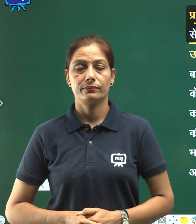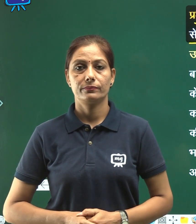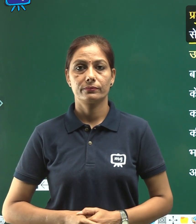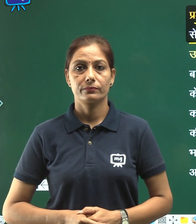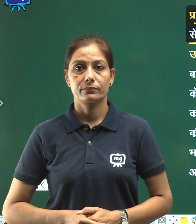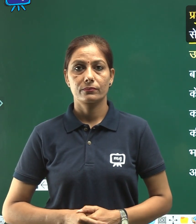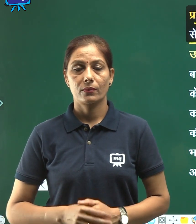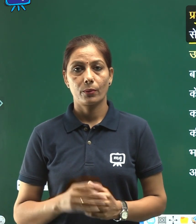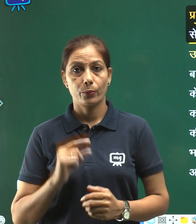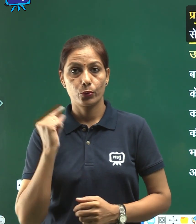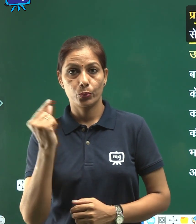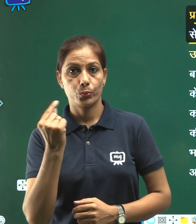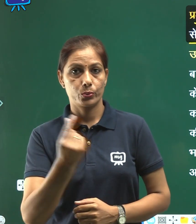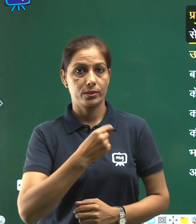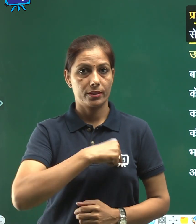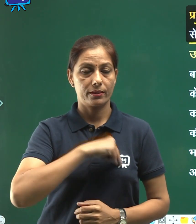बरतने का